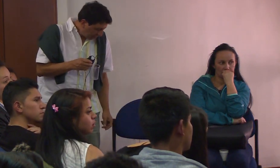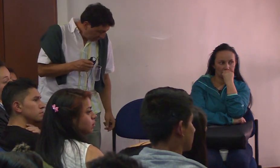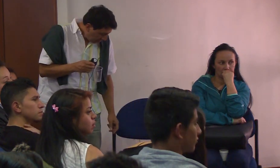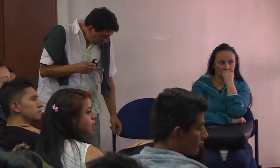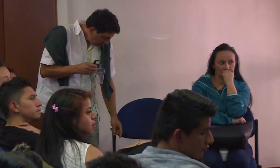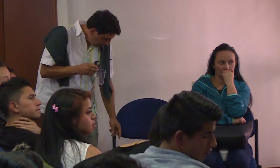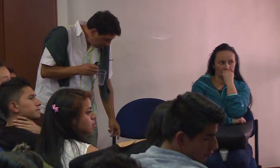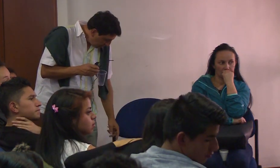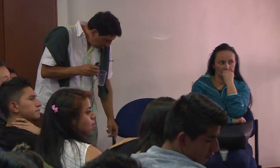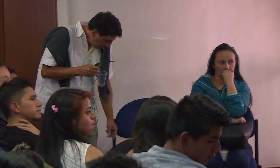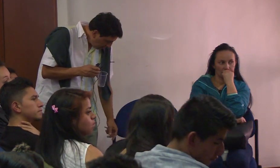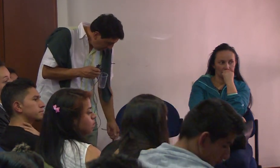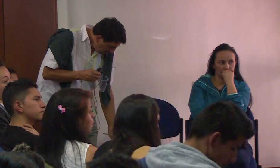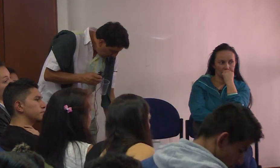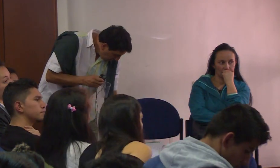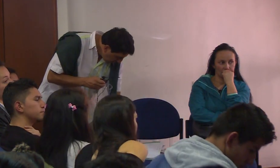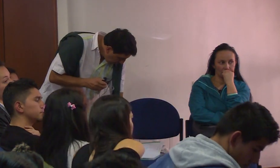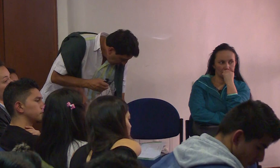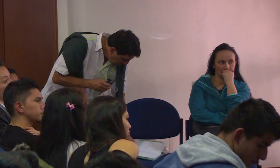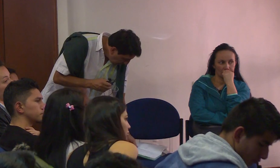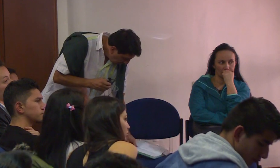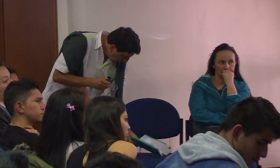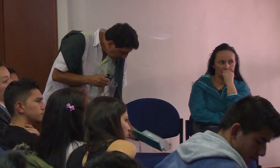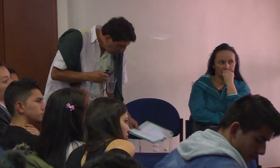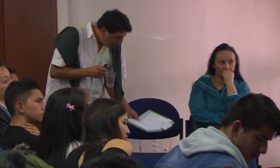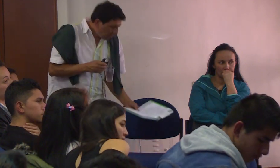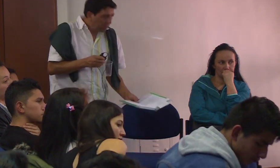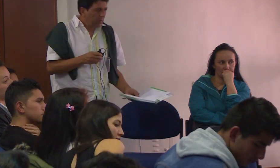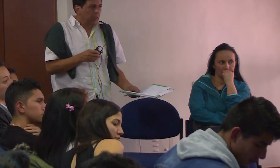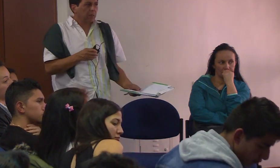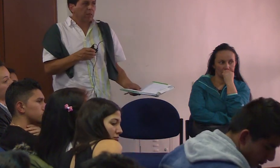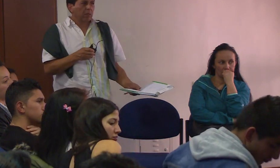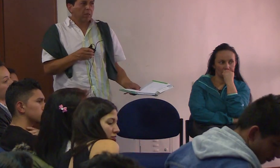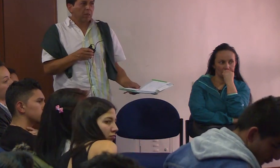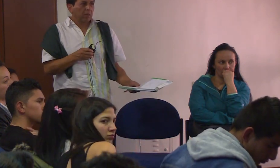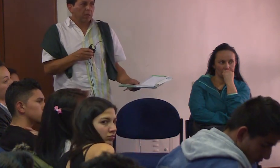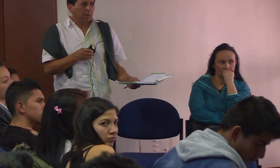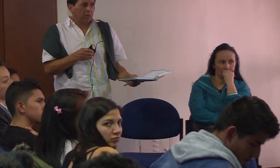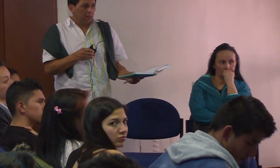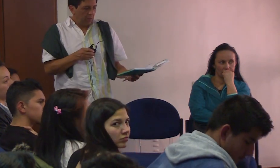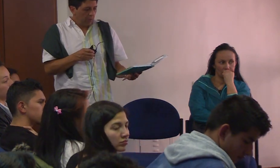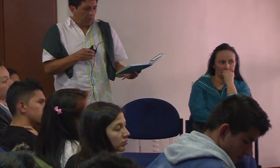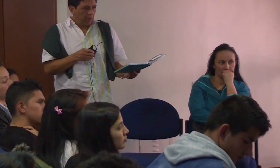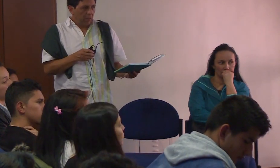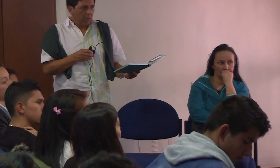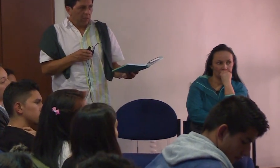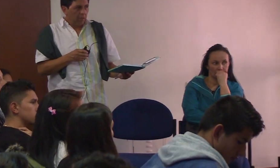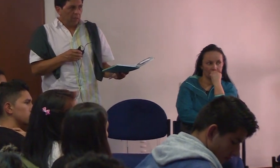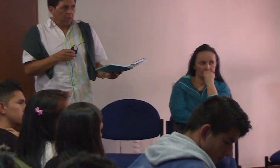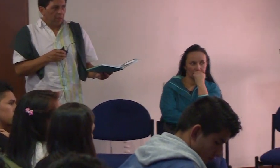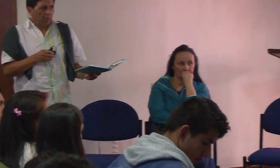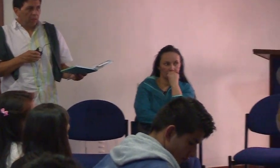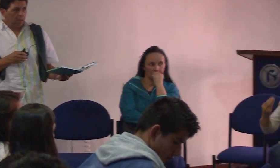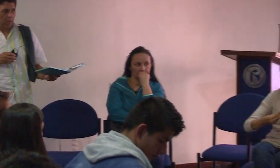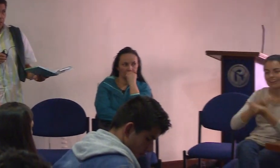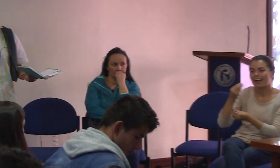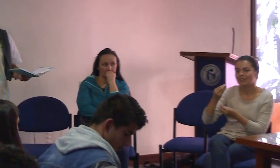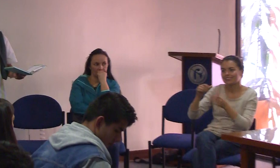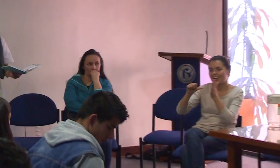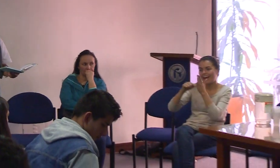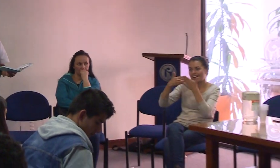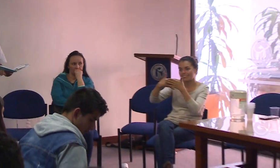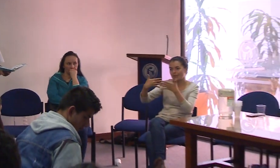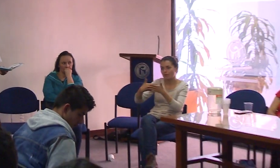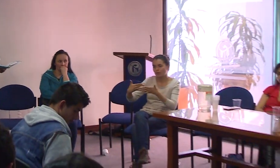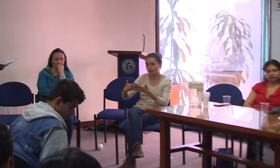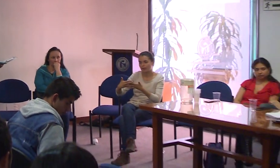lógicamente pidiendo el permiso, con el practicado ustedes producen un artículo? Esos artículos se remiten a la coordinadora de prácticas, que en este